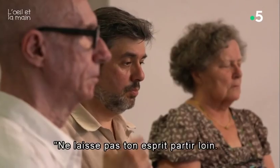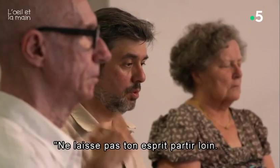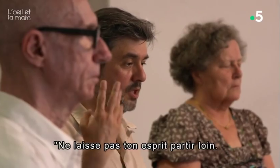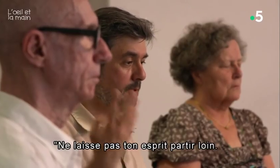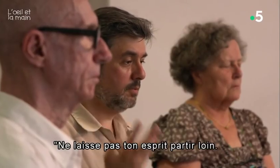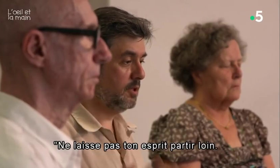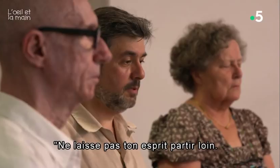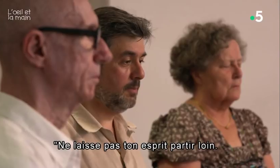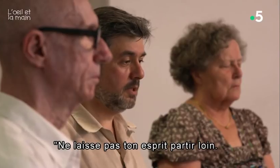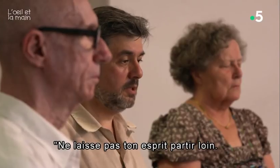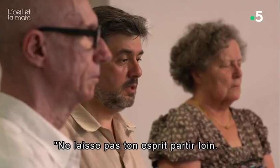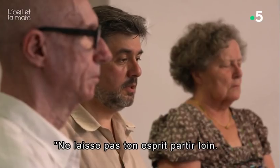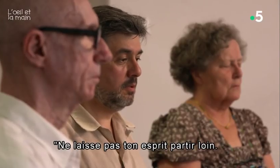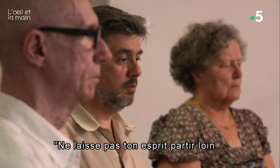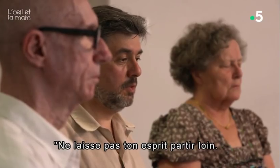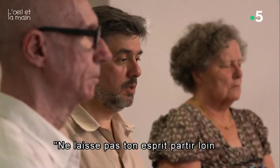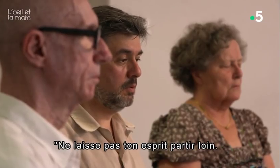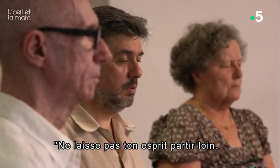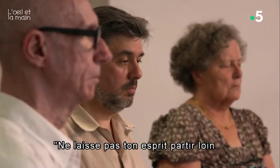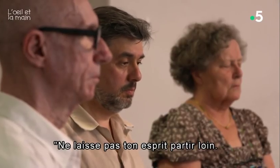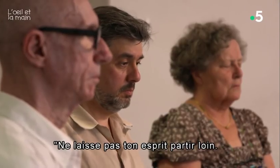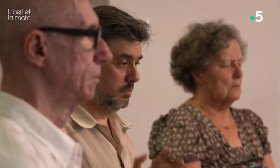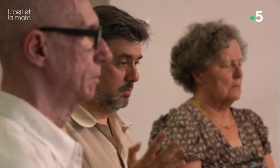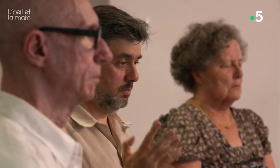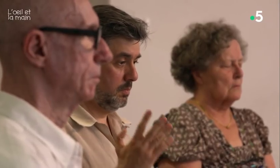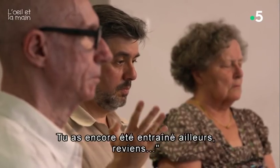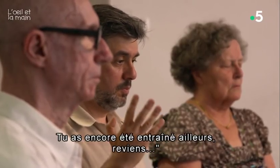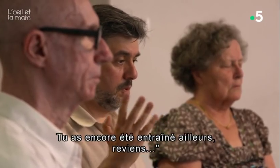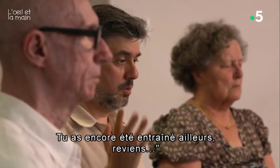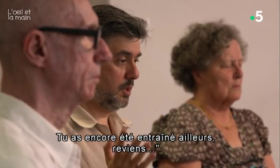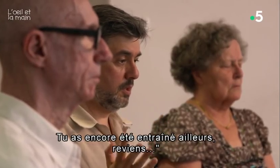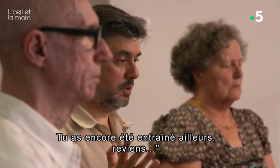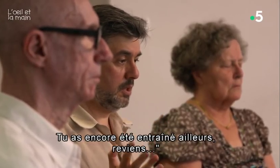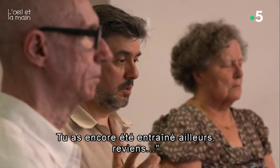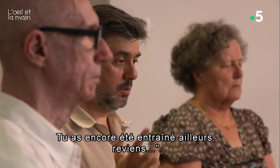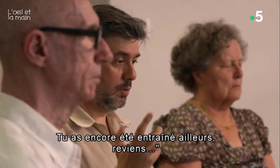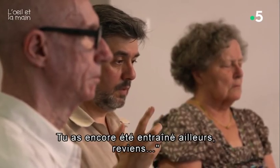Ne laisse pas ton esprit partir loin. Tu as encore été entraîné ailleurs, reviens.